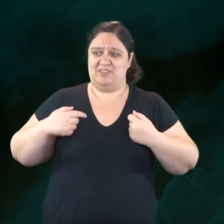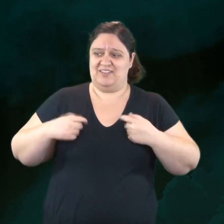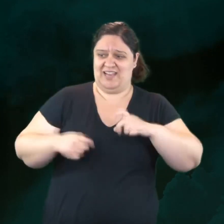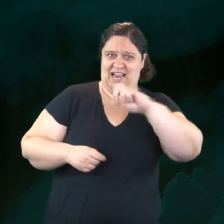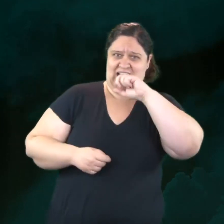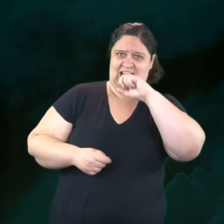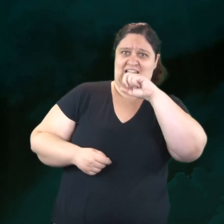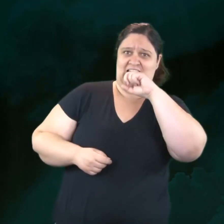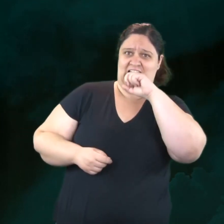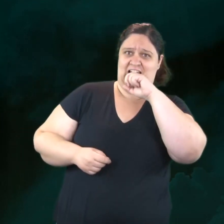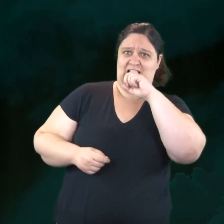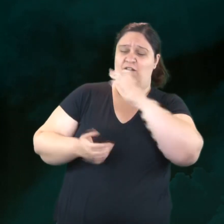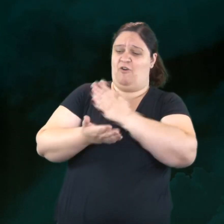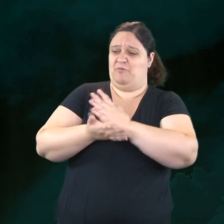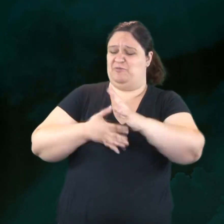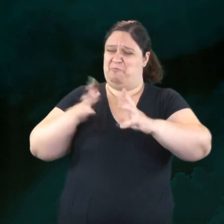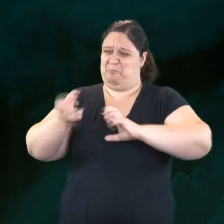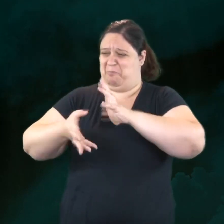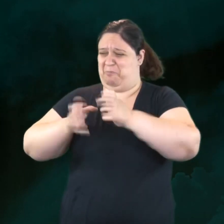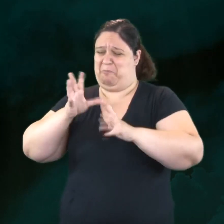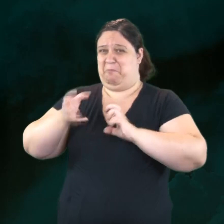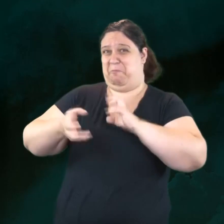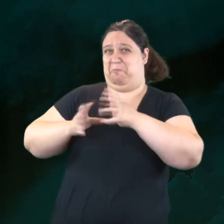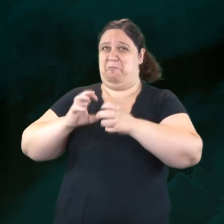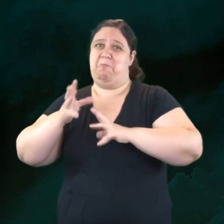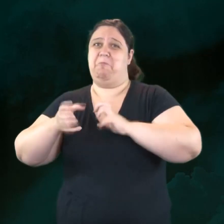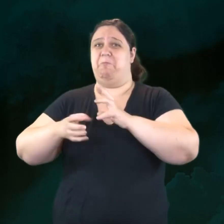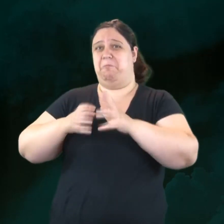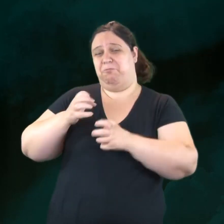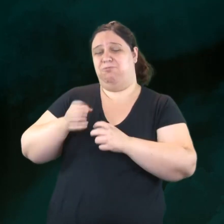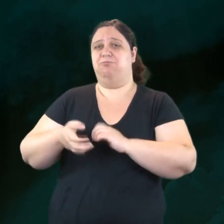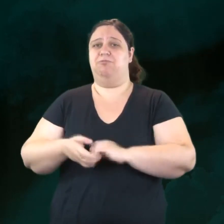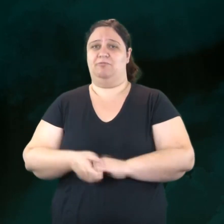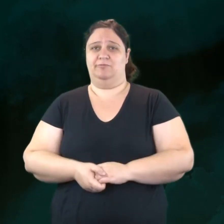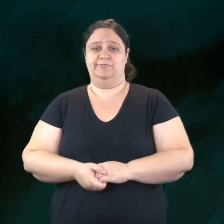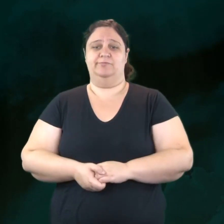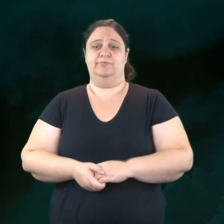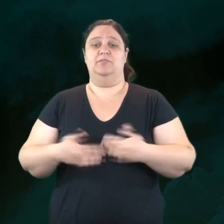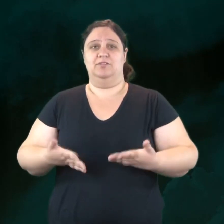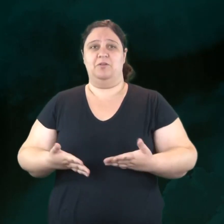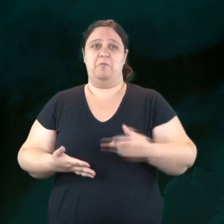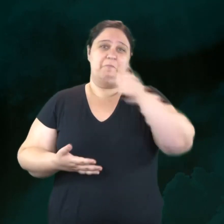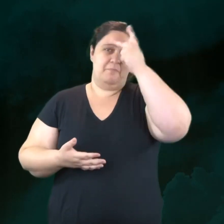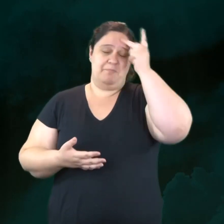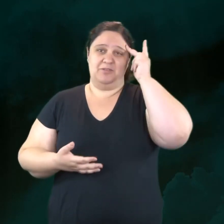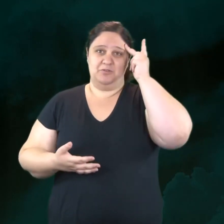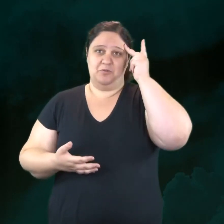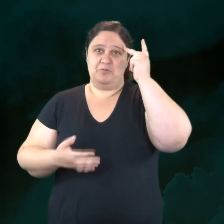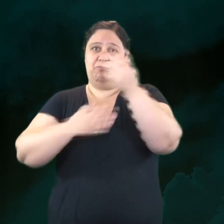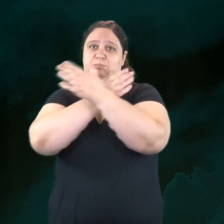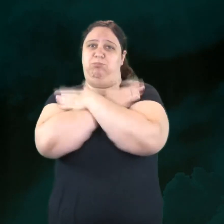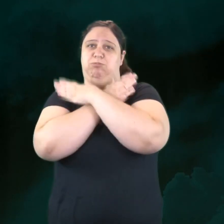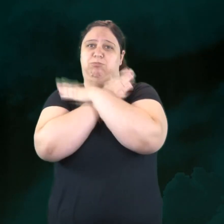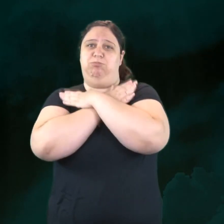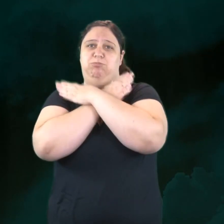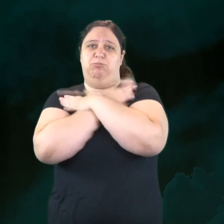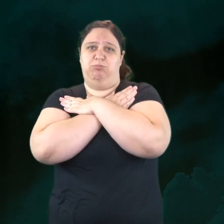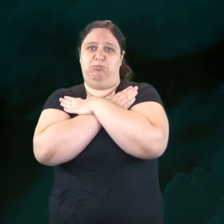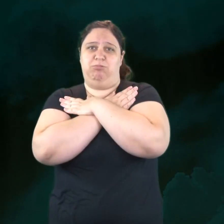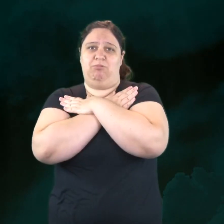usando pessoas. Ezra explicou, né? Essa malandragem são mais pessoas desocupadas,